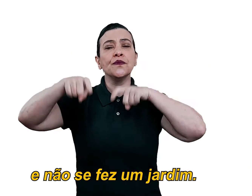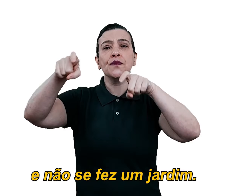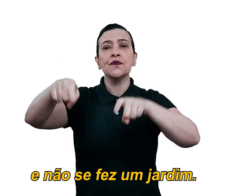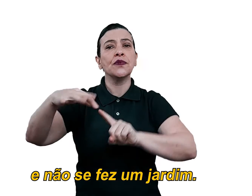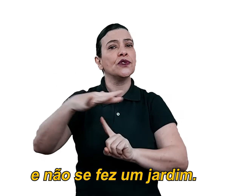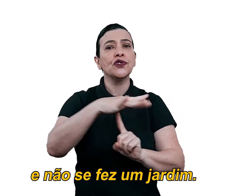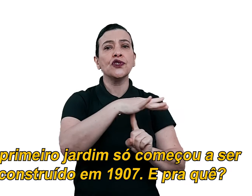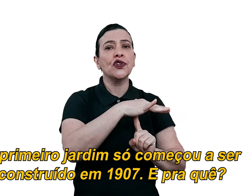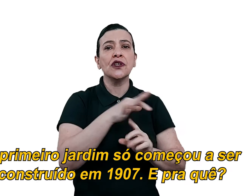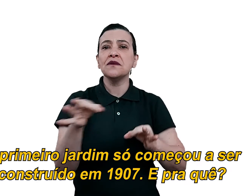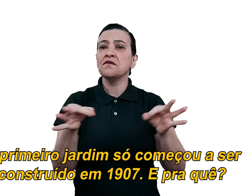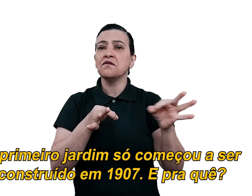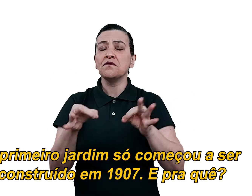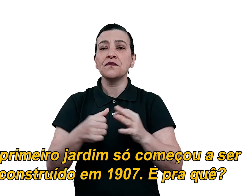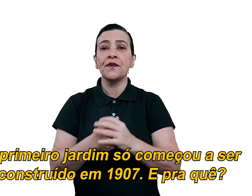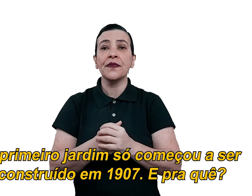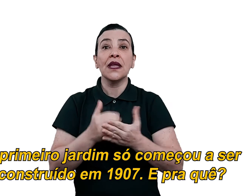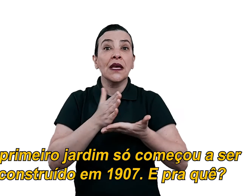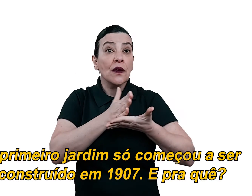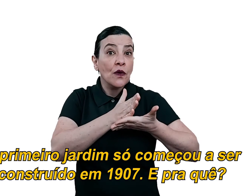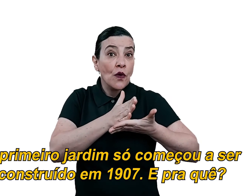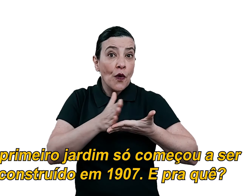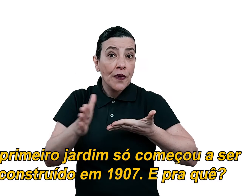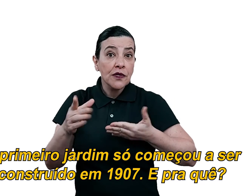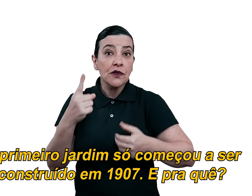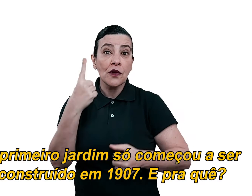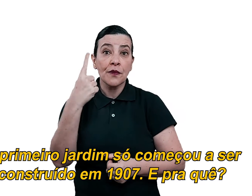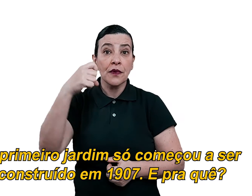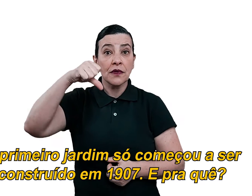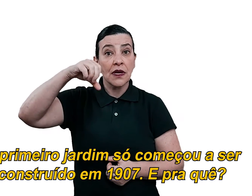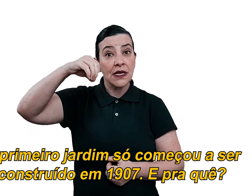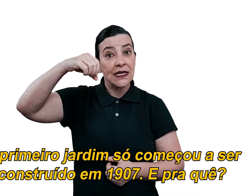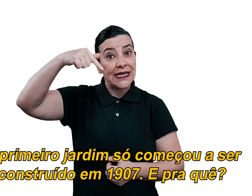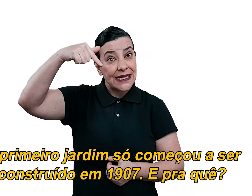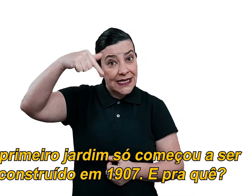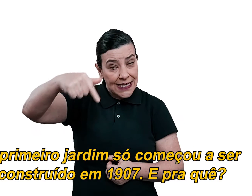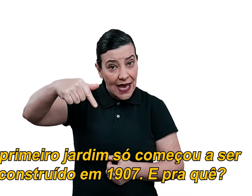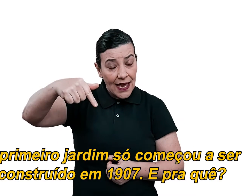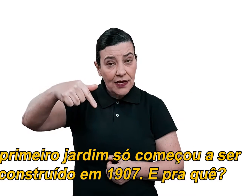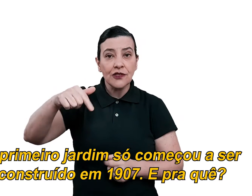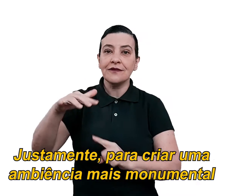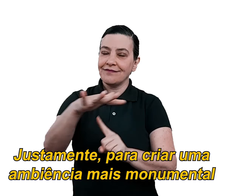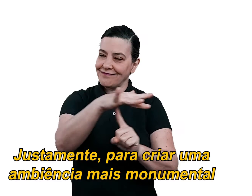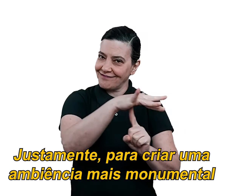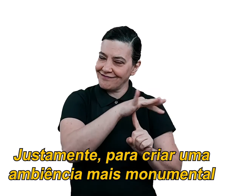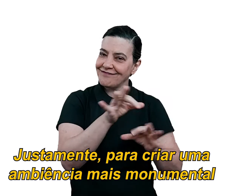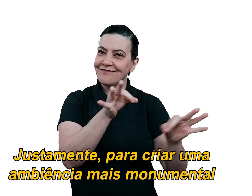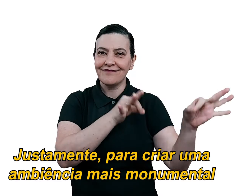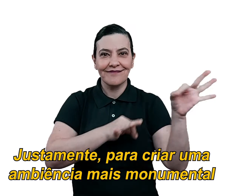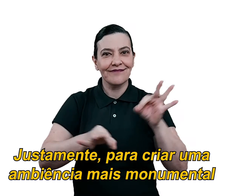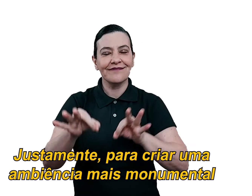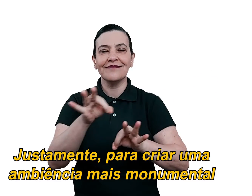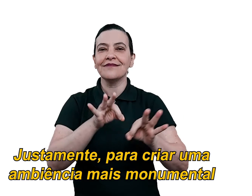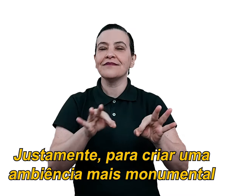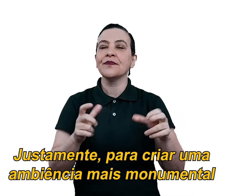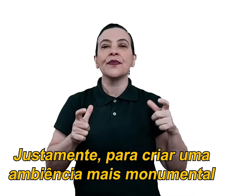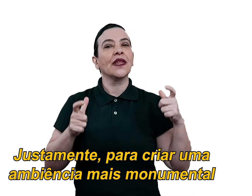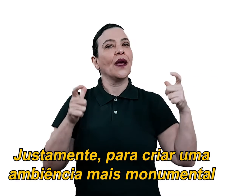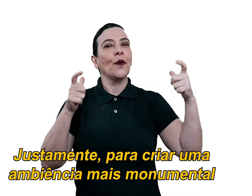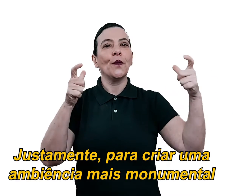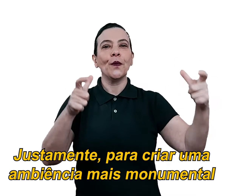se fez um jardim. O primeiro jardim só começou a ser construído em 1907. E para quê? Justamente para criar